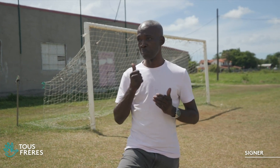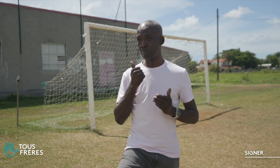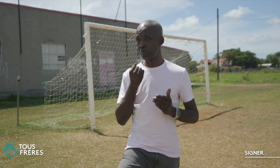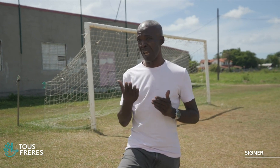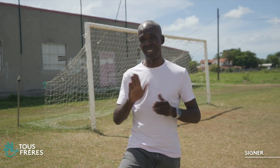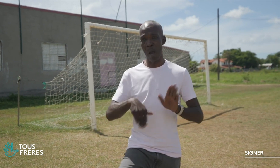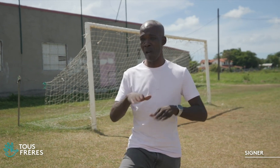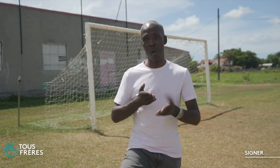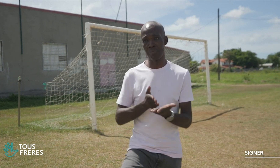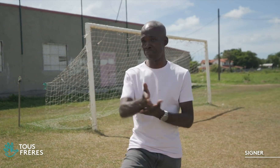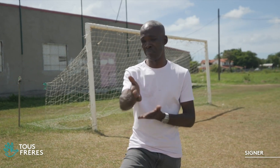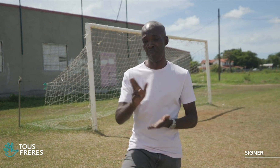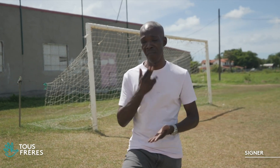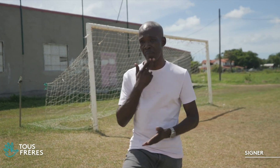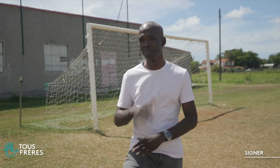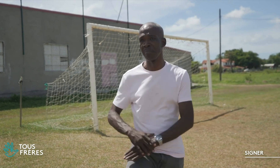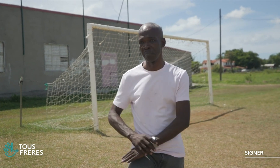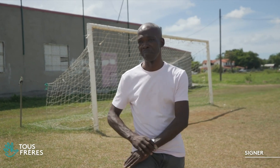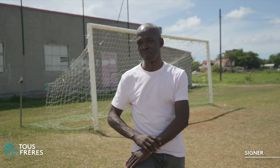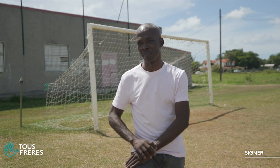au niveau des différentes pièces à fournir, des dossiers à compléter.